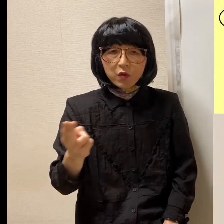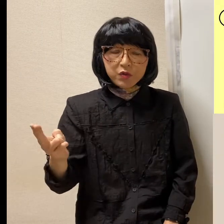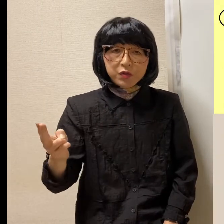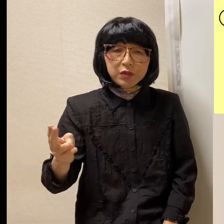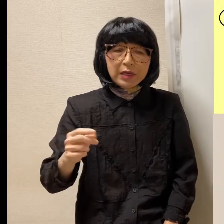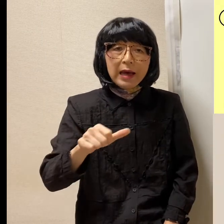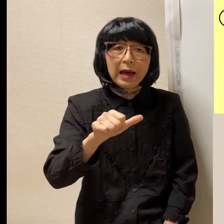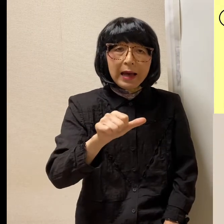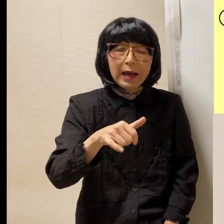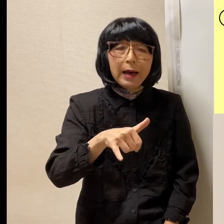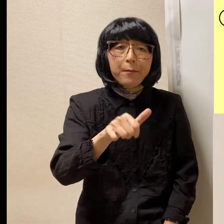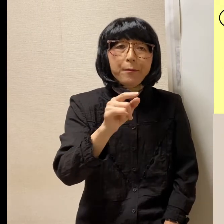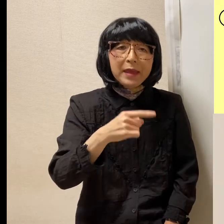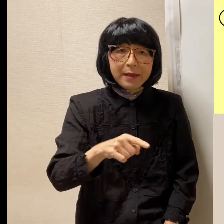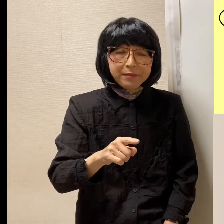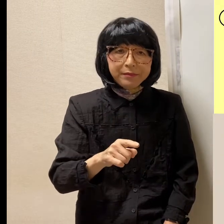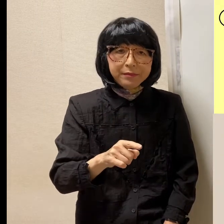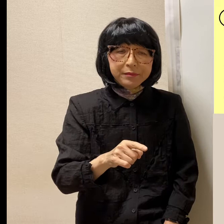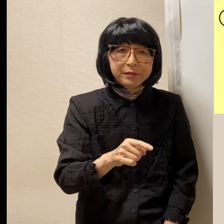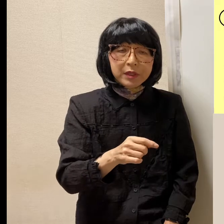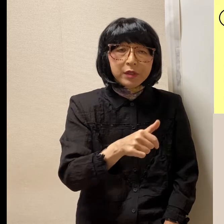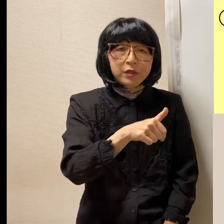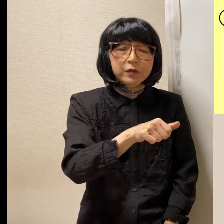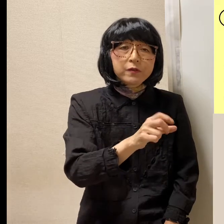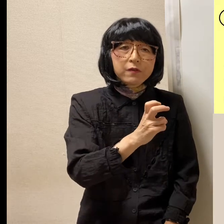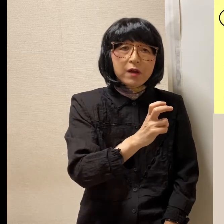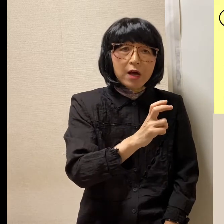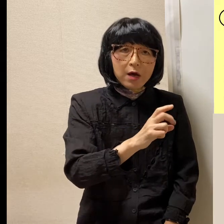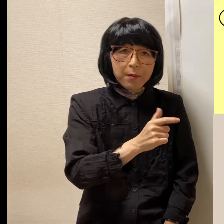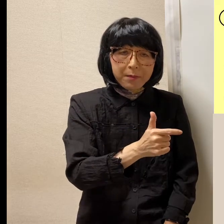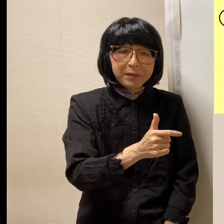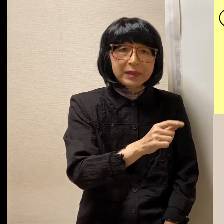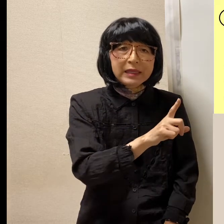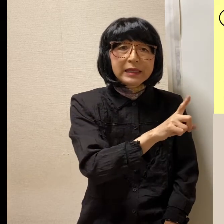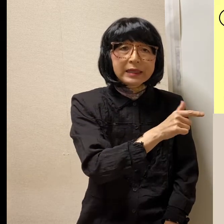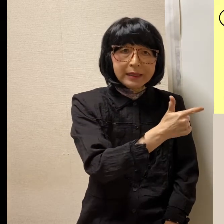I borrowed a pen from him.